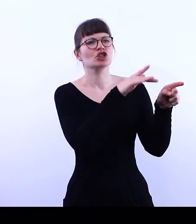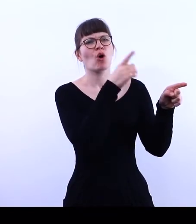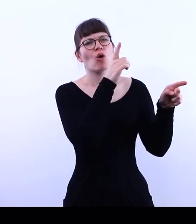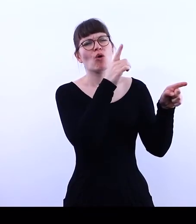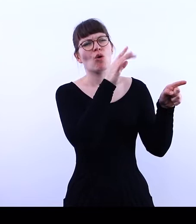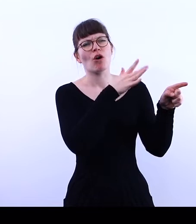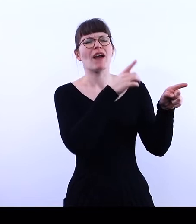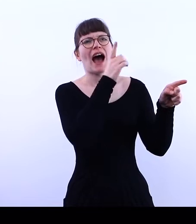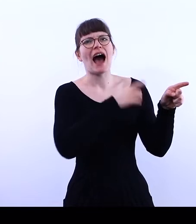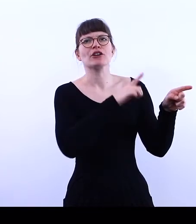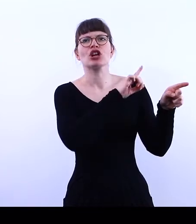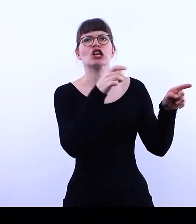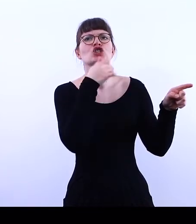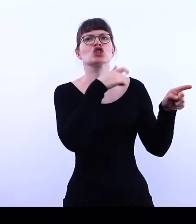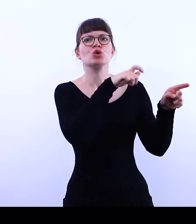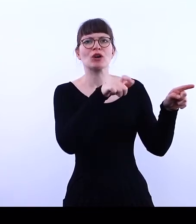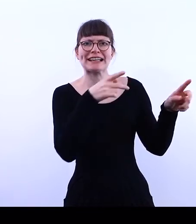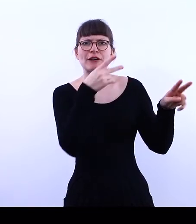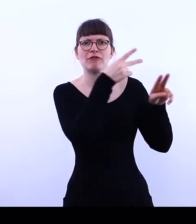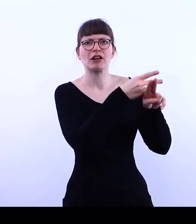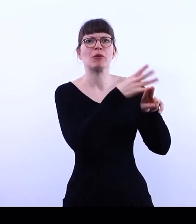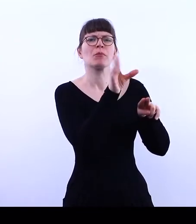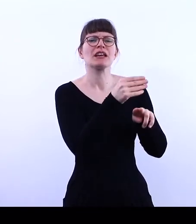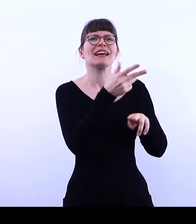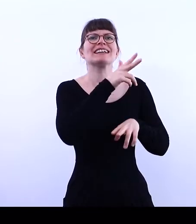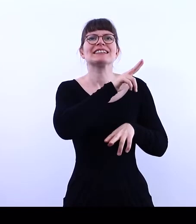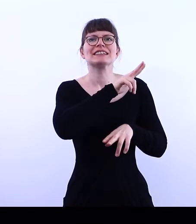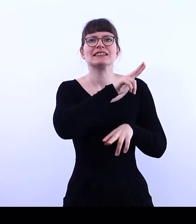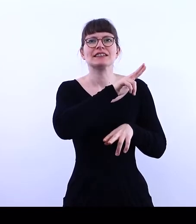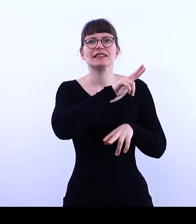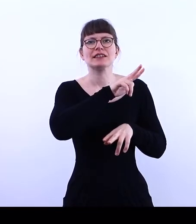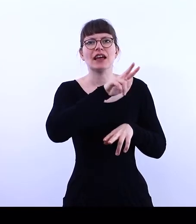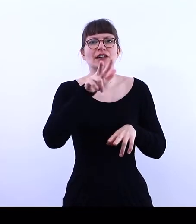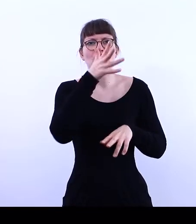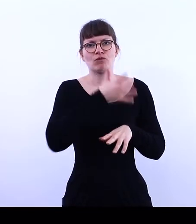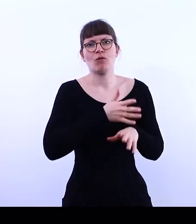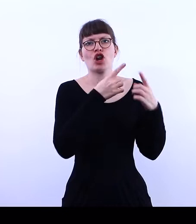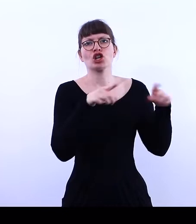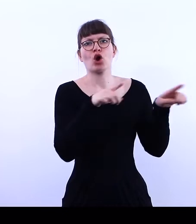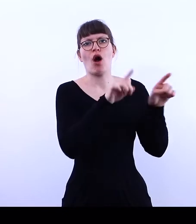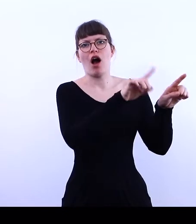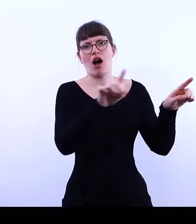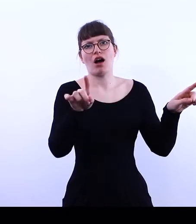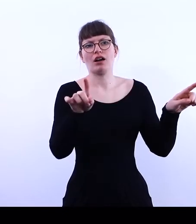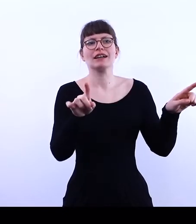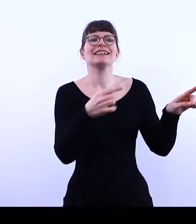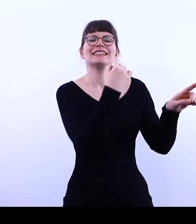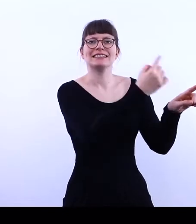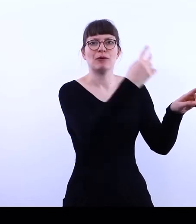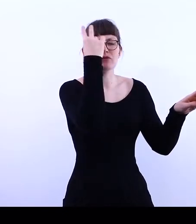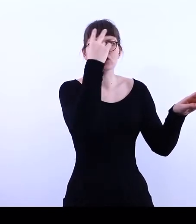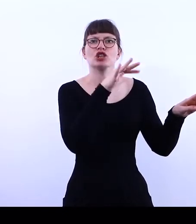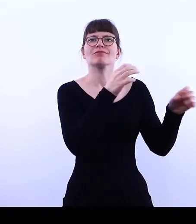Jugendliche und Kinder vertritt in 3.500 Chören und vom Selbstverständnis unglaublich gut passte, weil sie eben neben der musisch